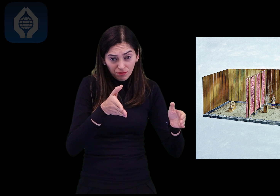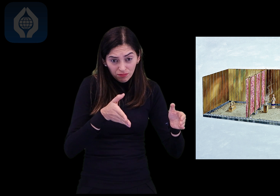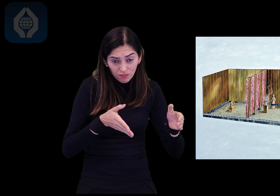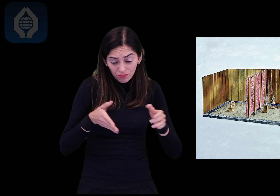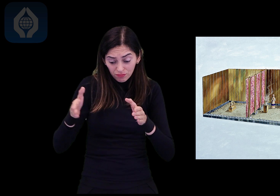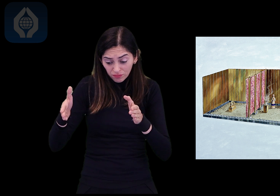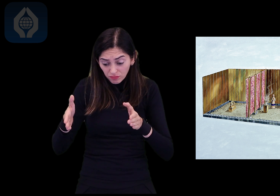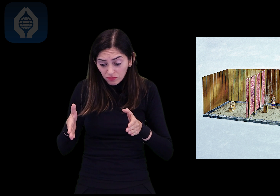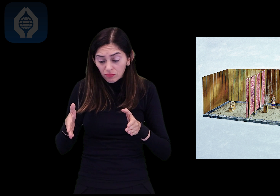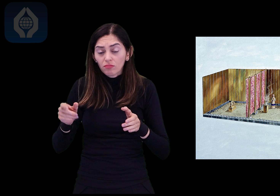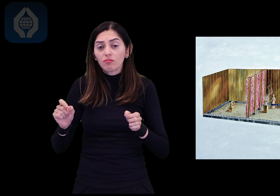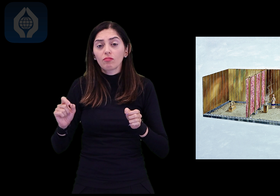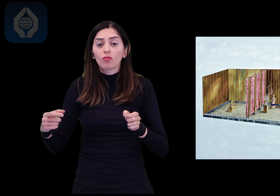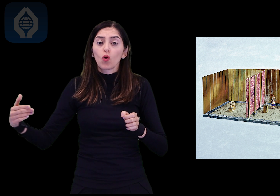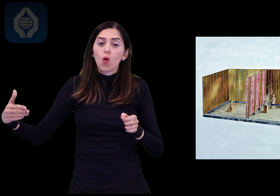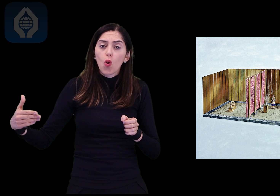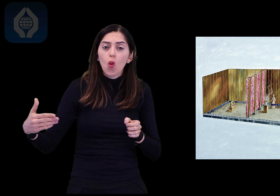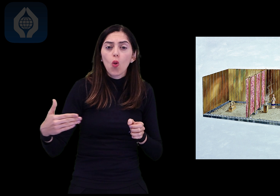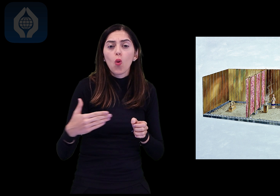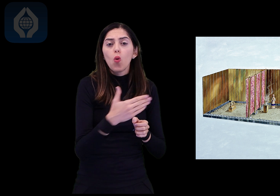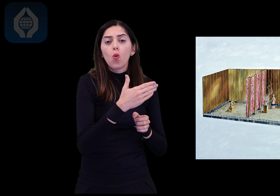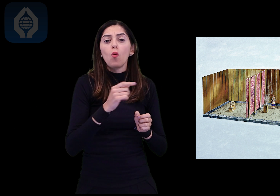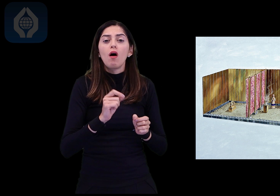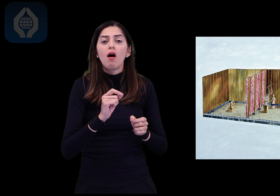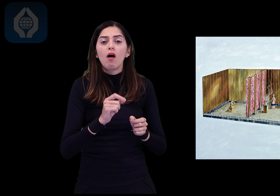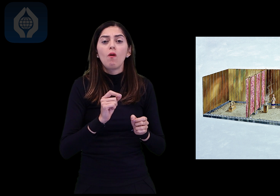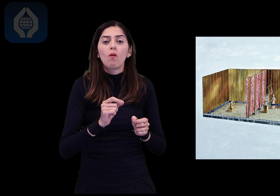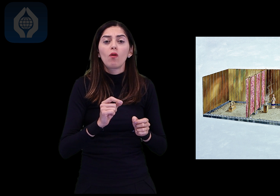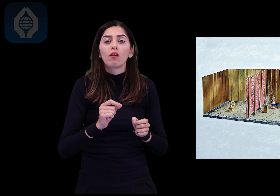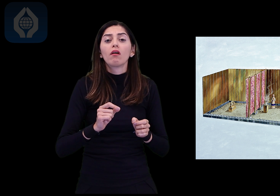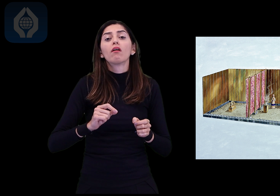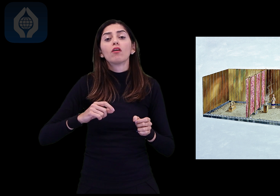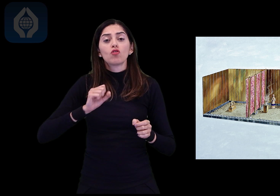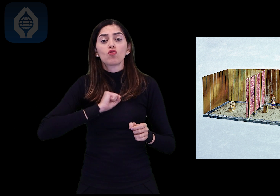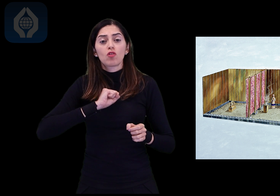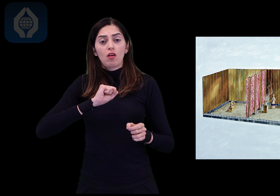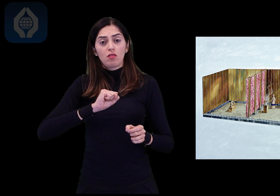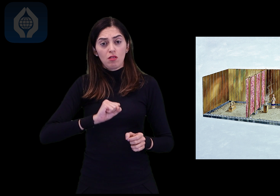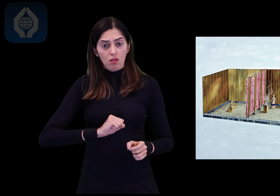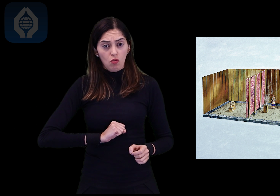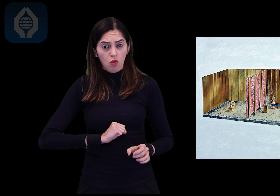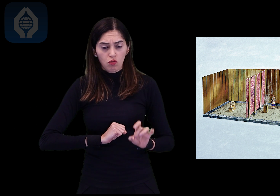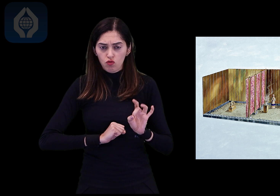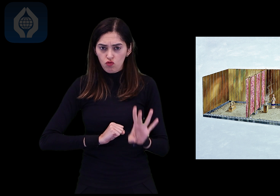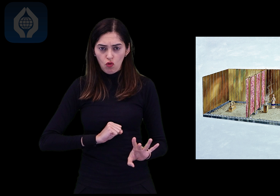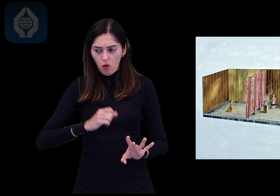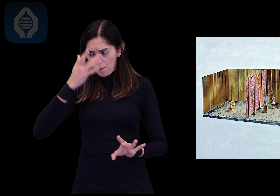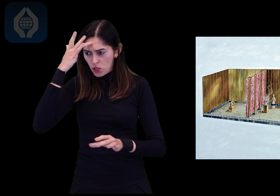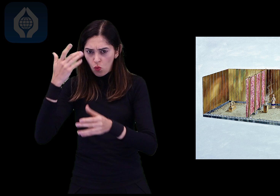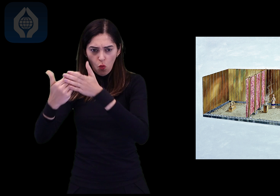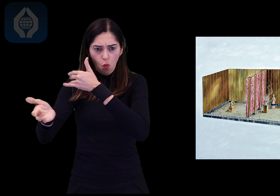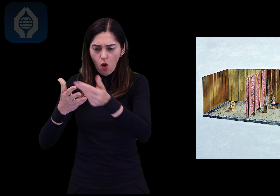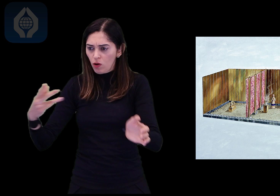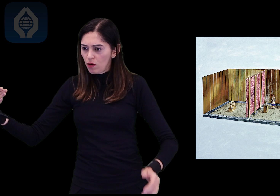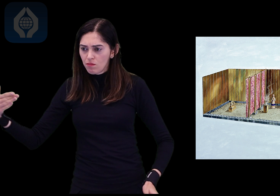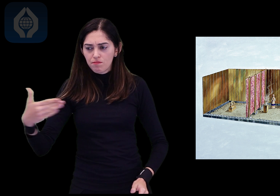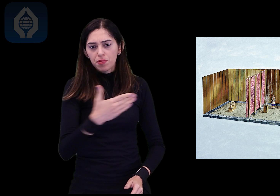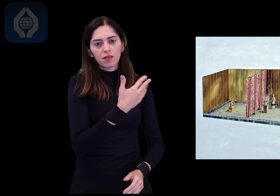pelos sacerdotes escolhidos por Deus quando estivessem servindo a Deus. Daqui a pouco estudaremos mais sobre